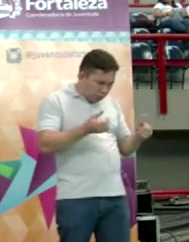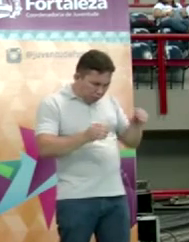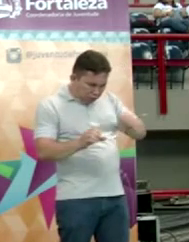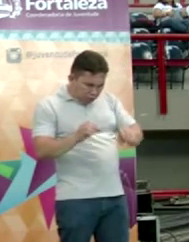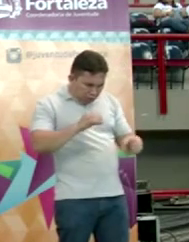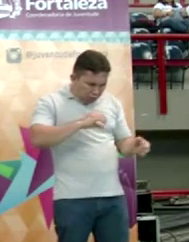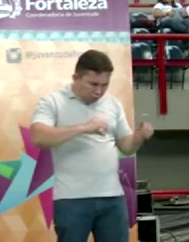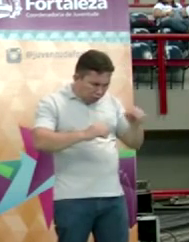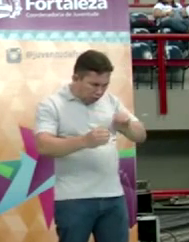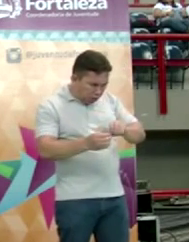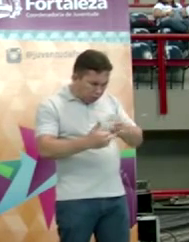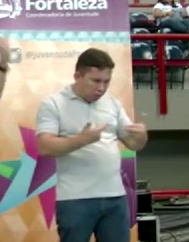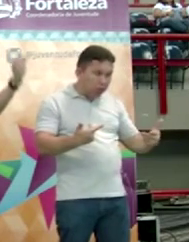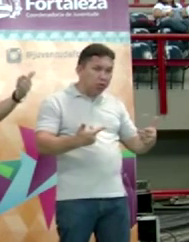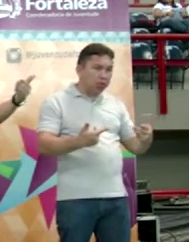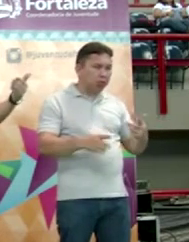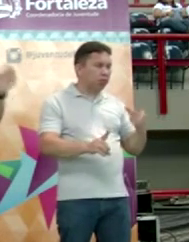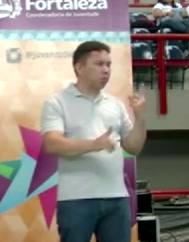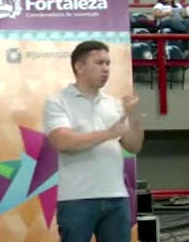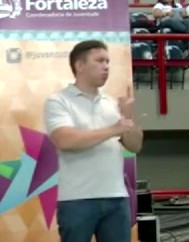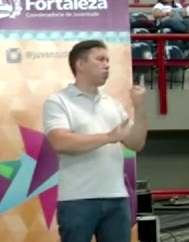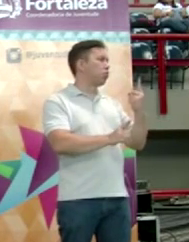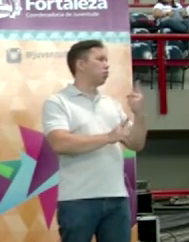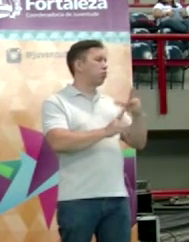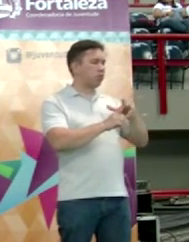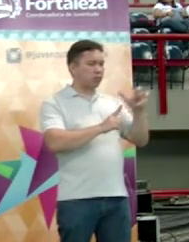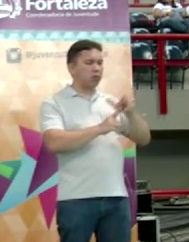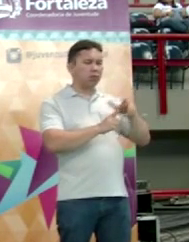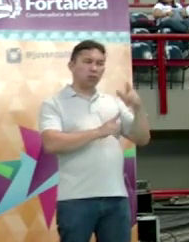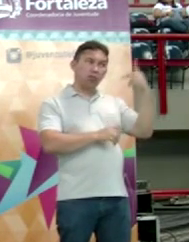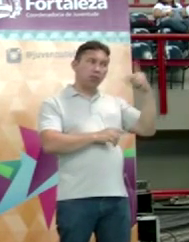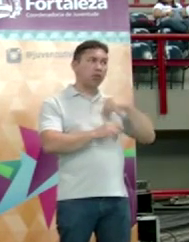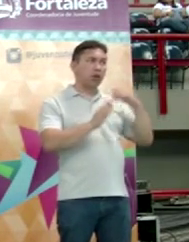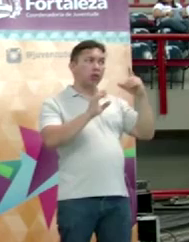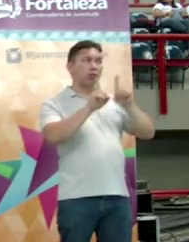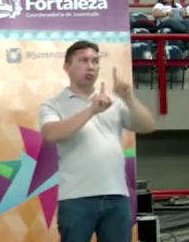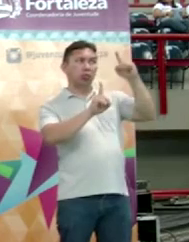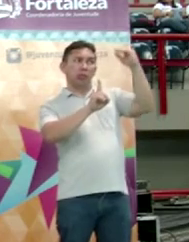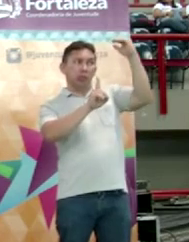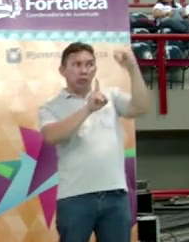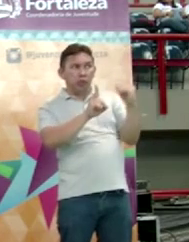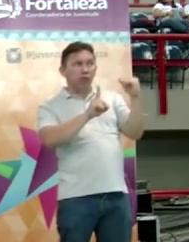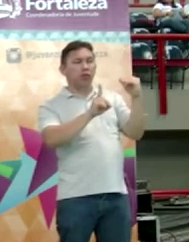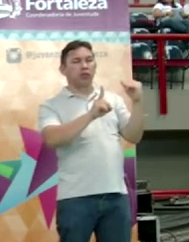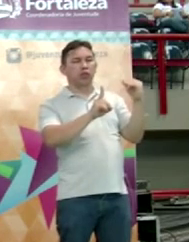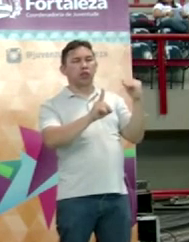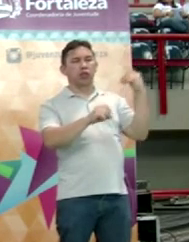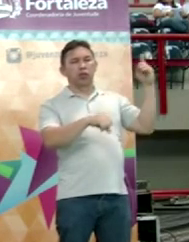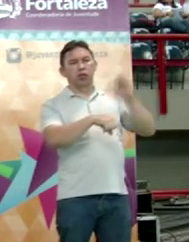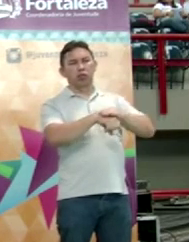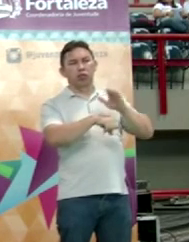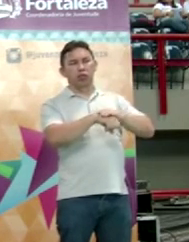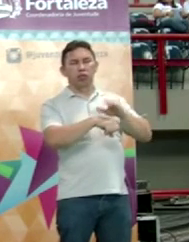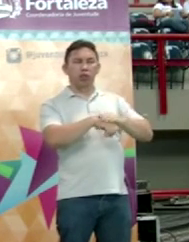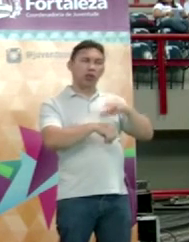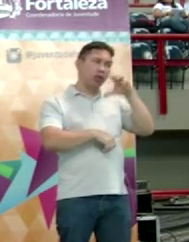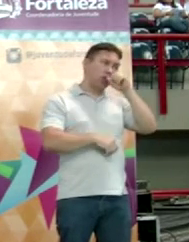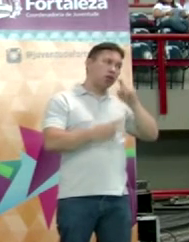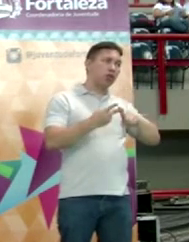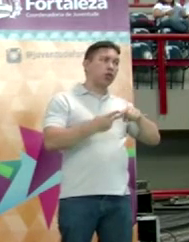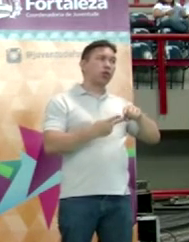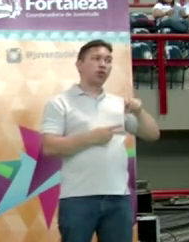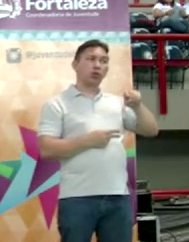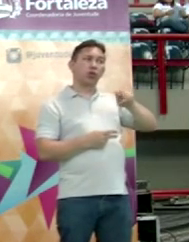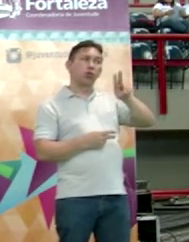esses cálculos das concentrações, disseram para a Coca-Cola que tinha que reduzir a quantidade de benzeno na Fanta uva e na Fanta